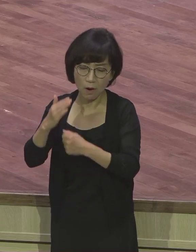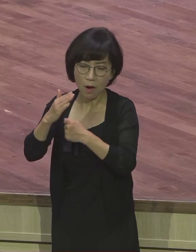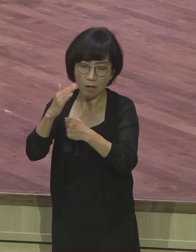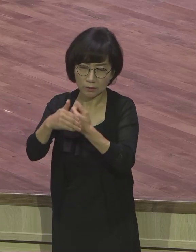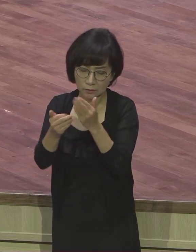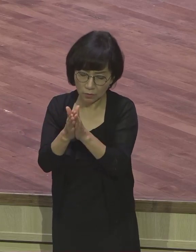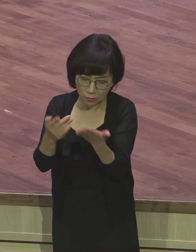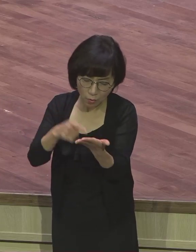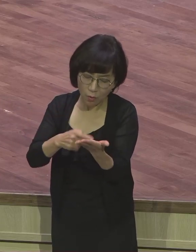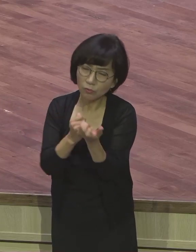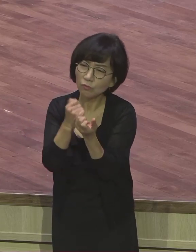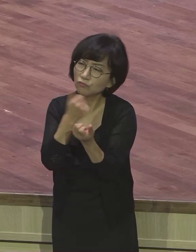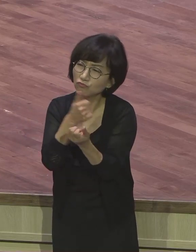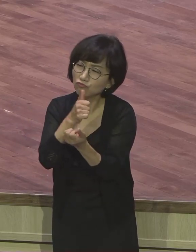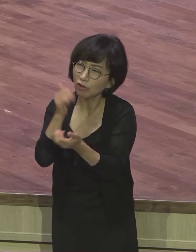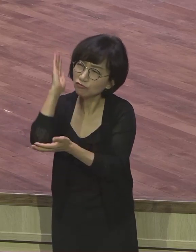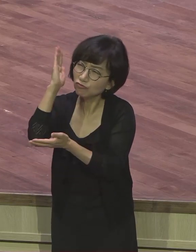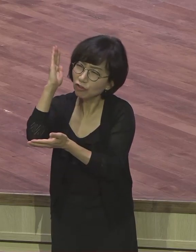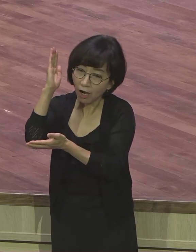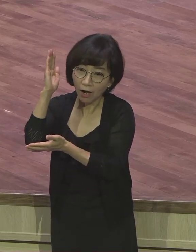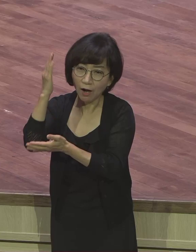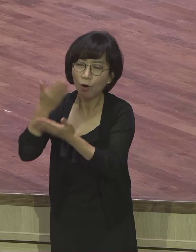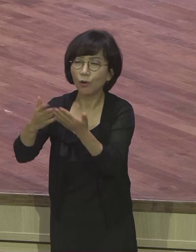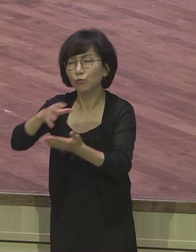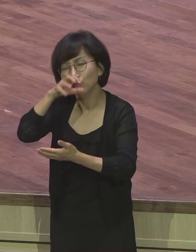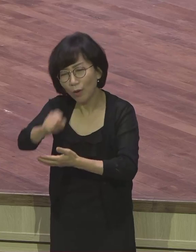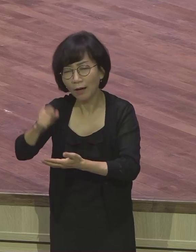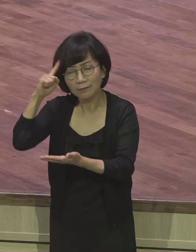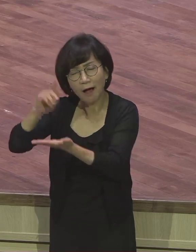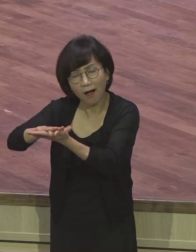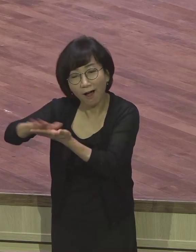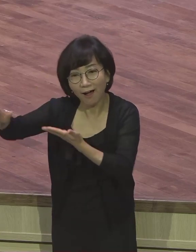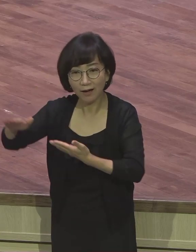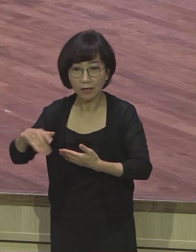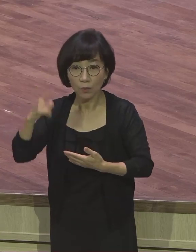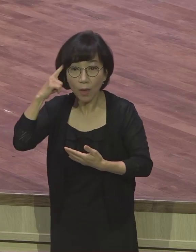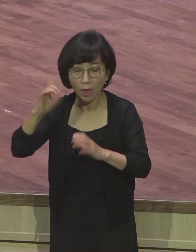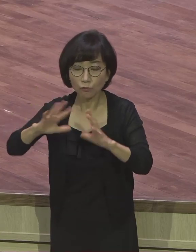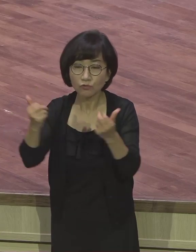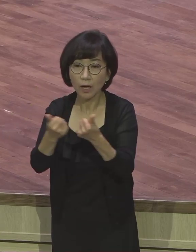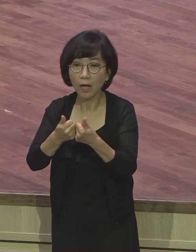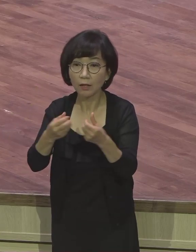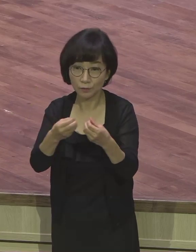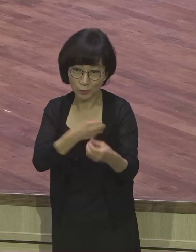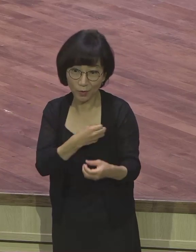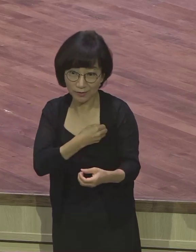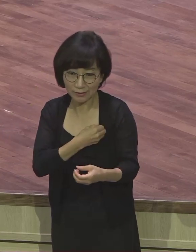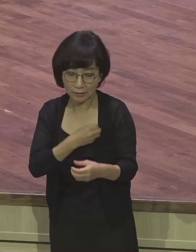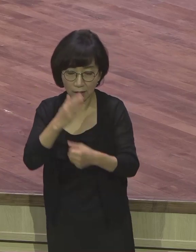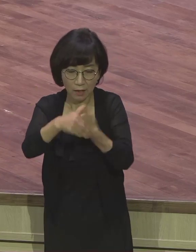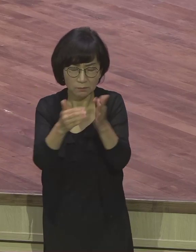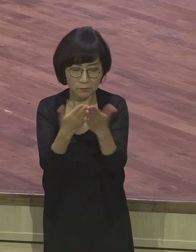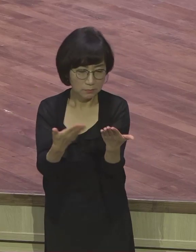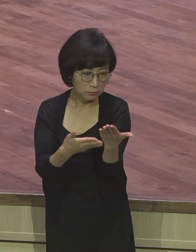너무 좋네요. 저는 성경을 아무리 읽어도 뭔 말인지 못 알아듣겠어요. 국회의원이 못 알아듣겠대.